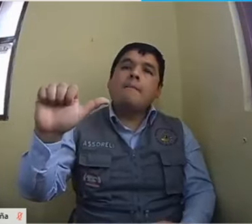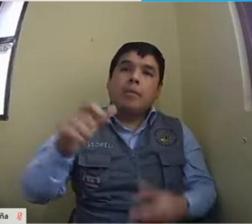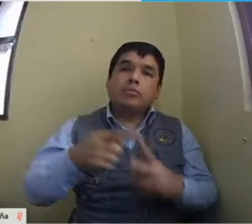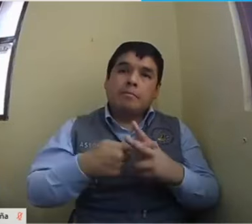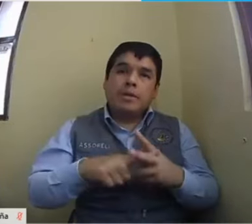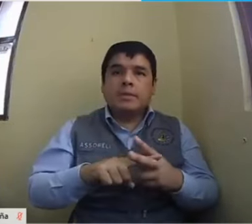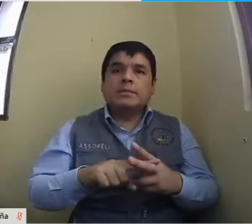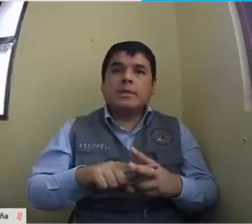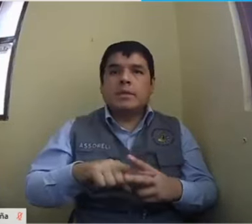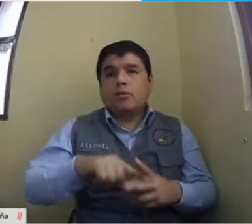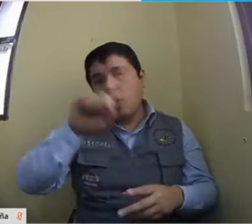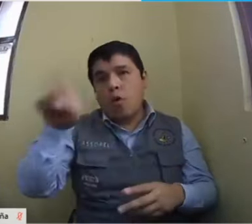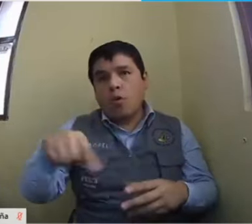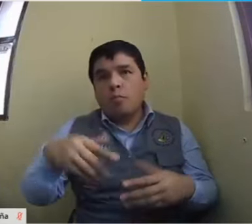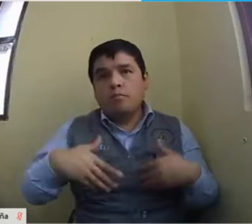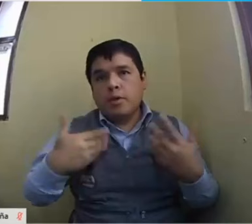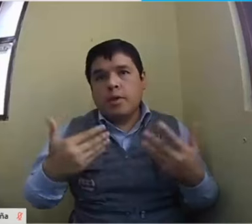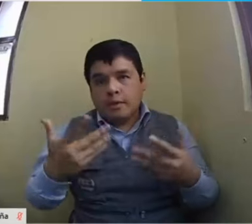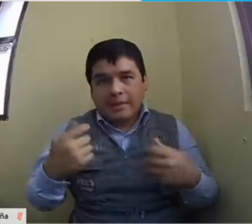A, esa es la A, repasemos todos en casa.